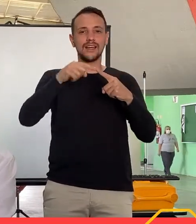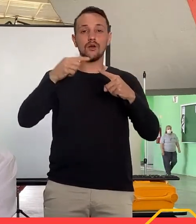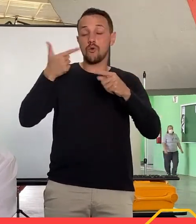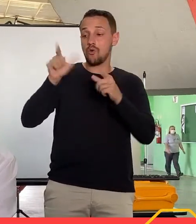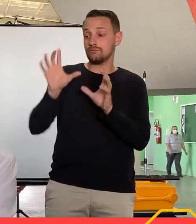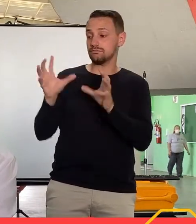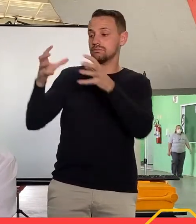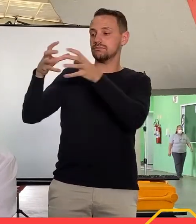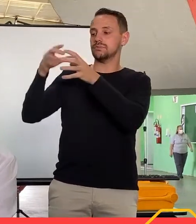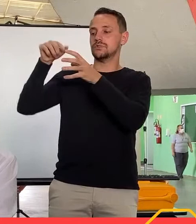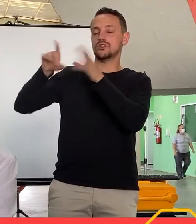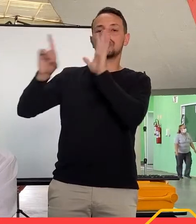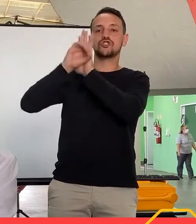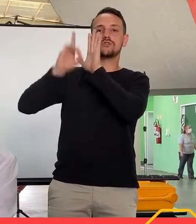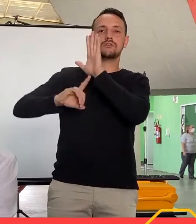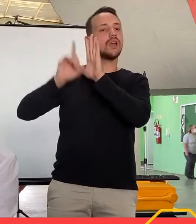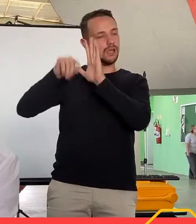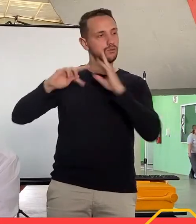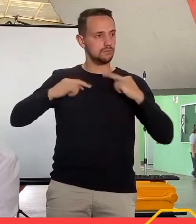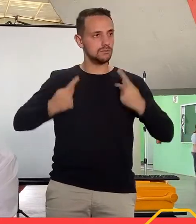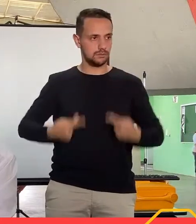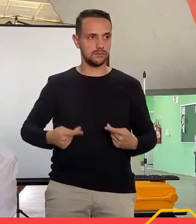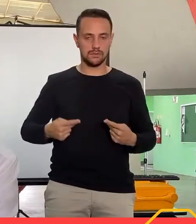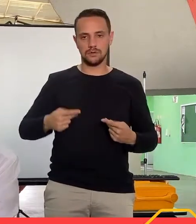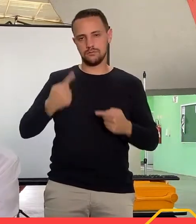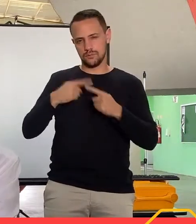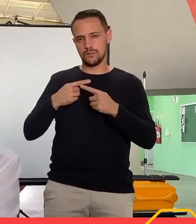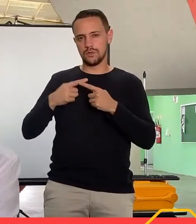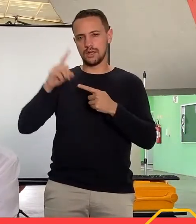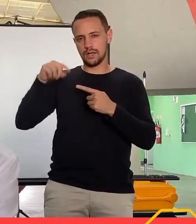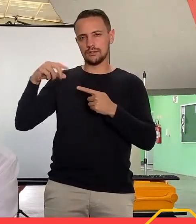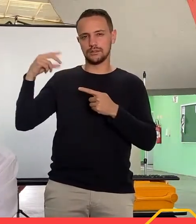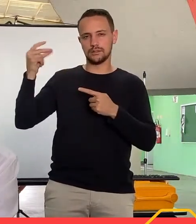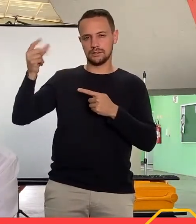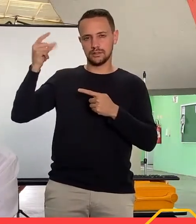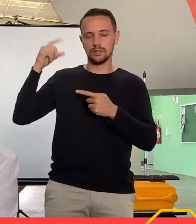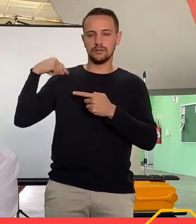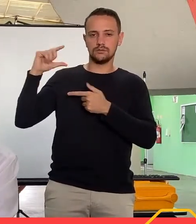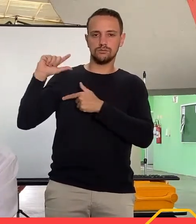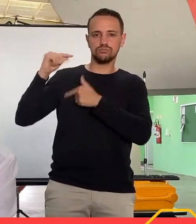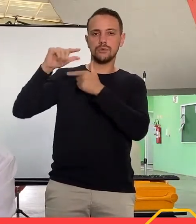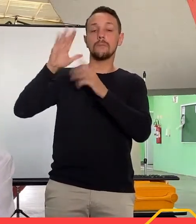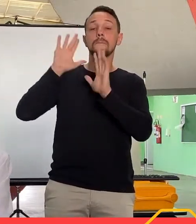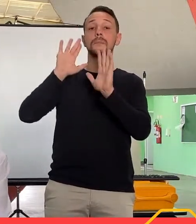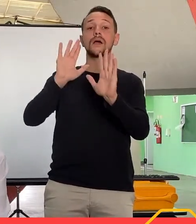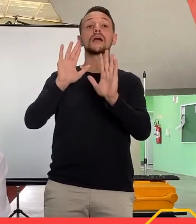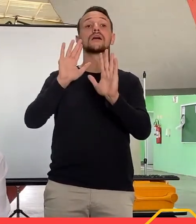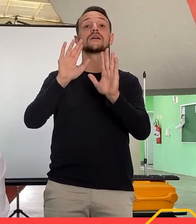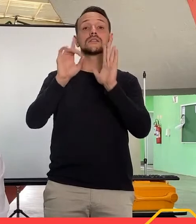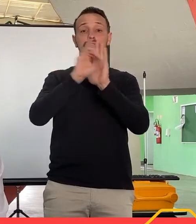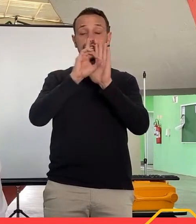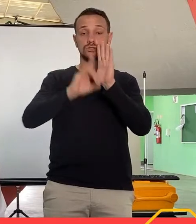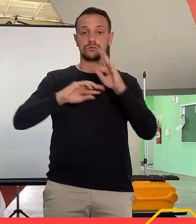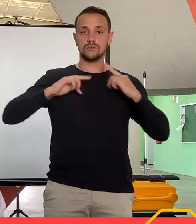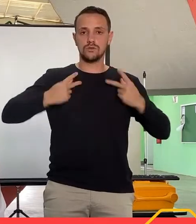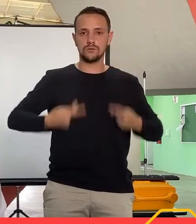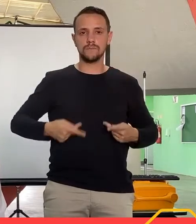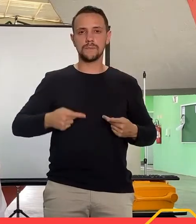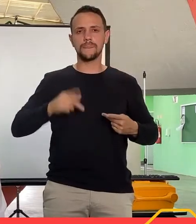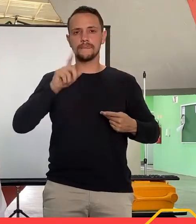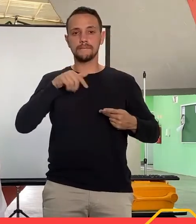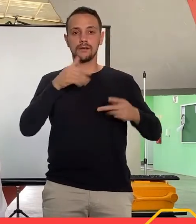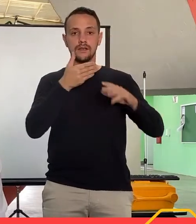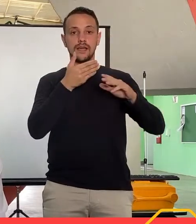de direitos, que são direitos humanos, do ponto de vista clássico, são direitos humanos. Mas então, sob